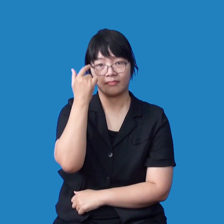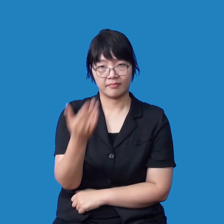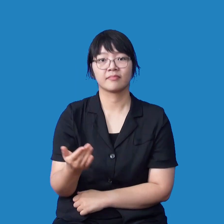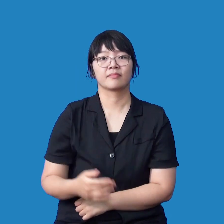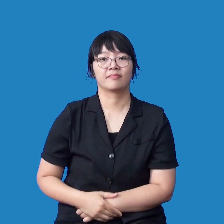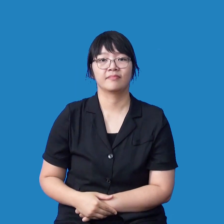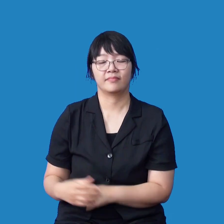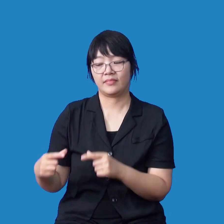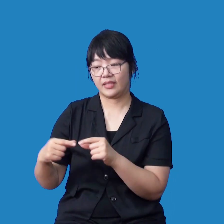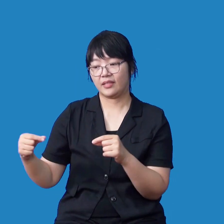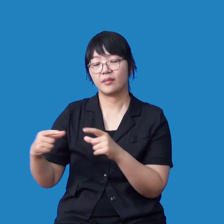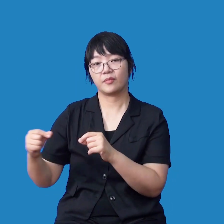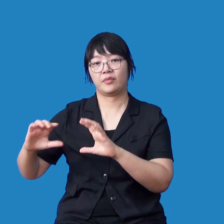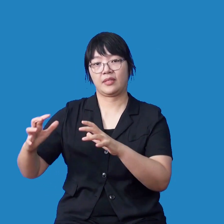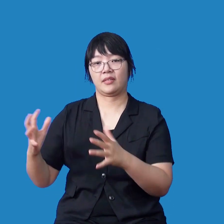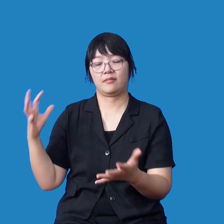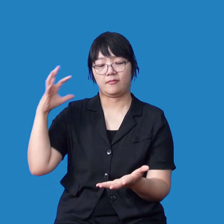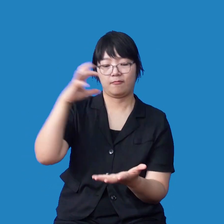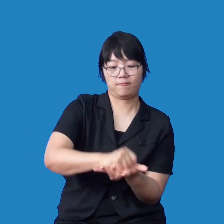일제 강점기